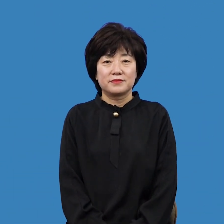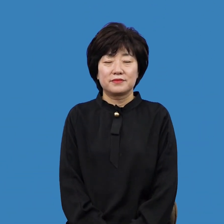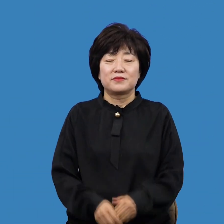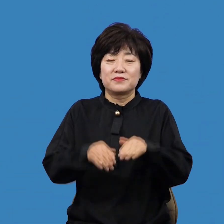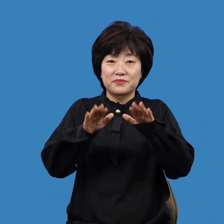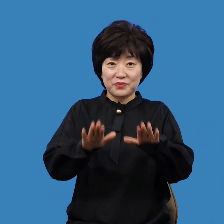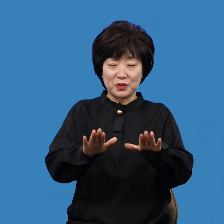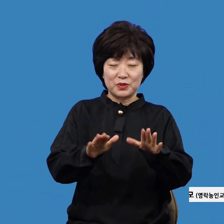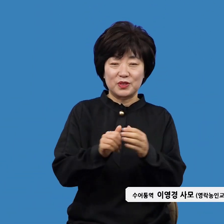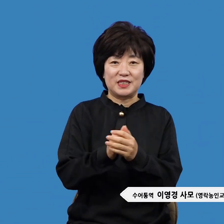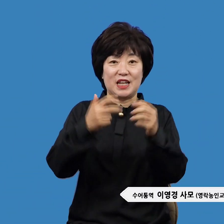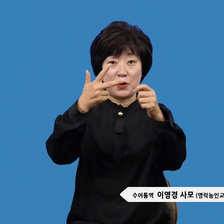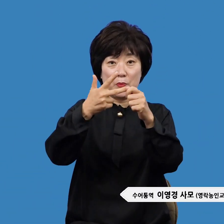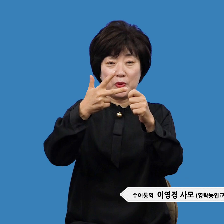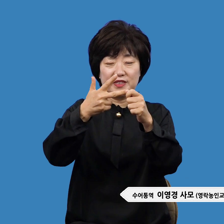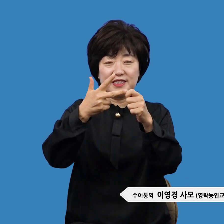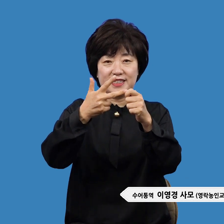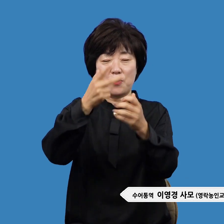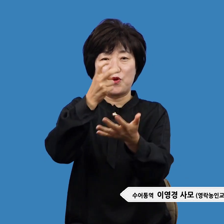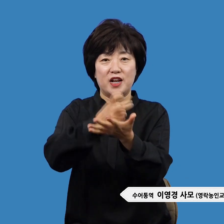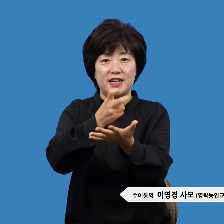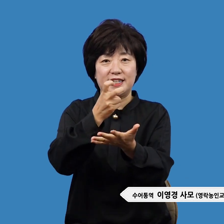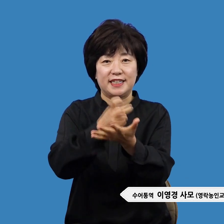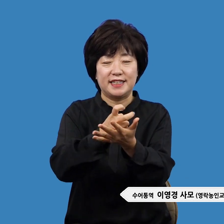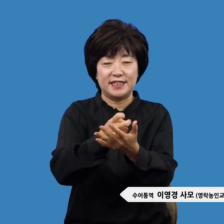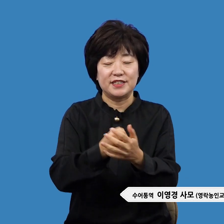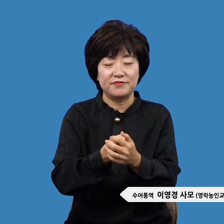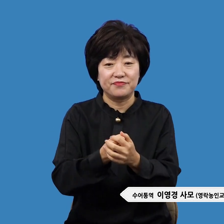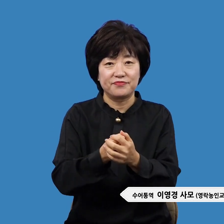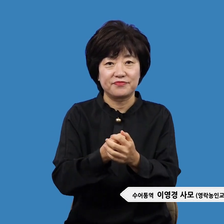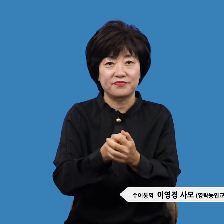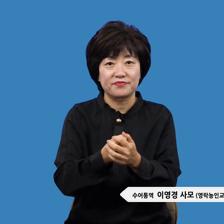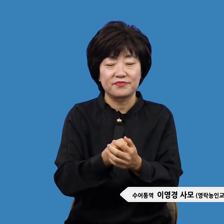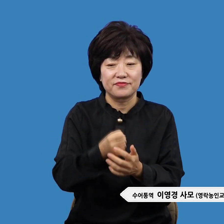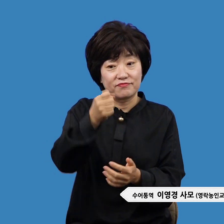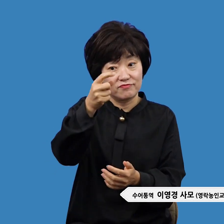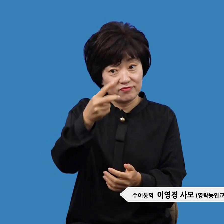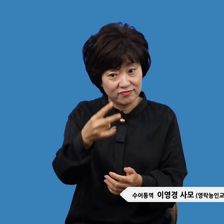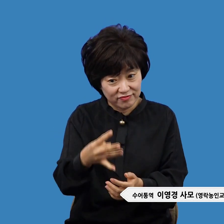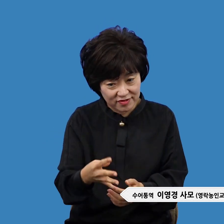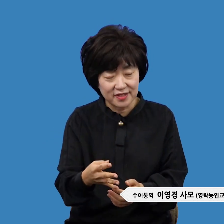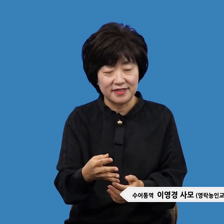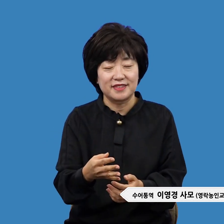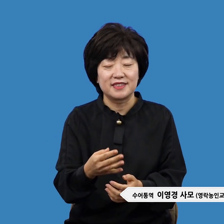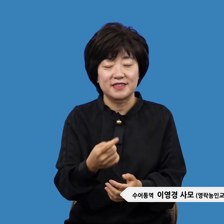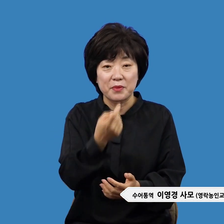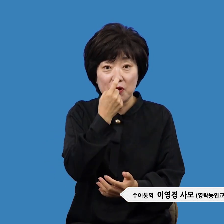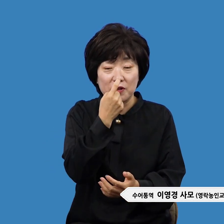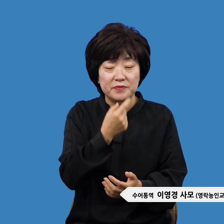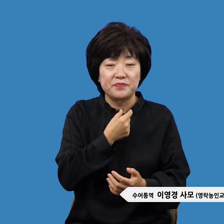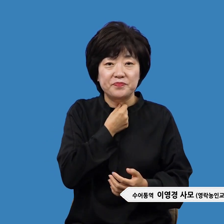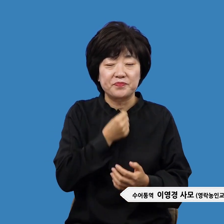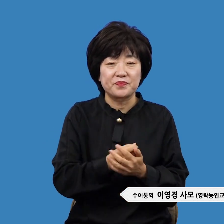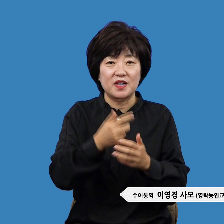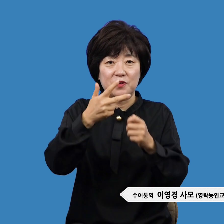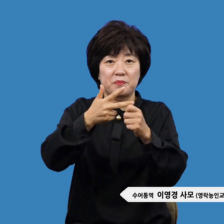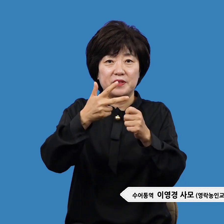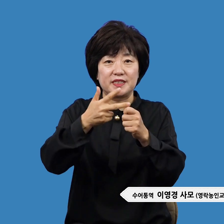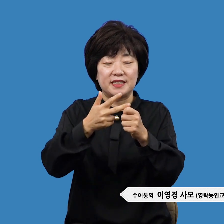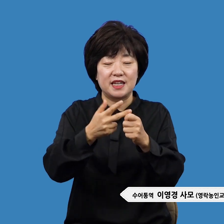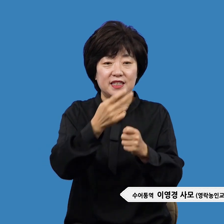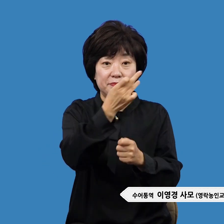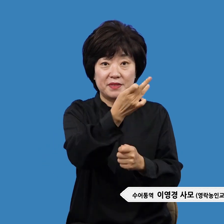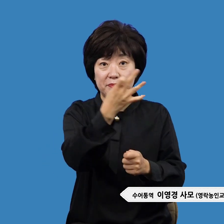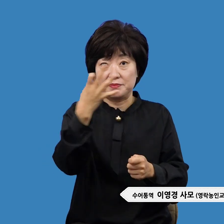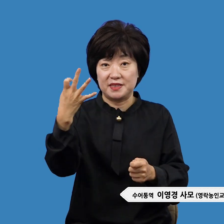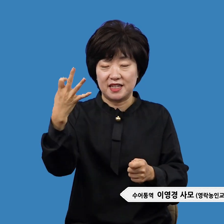자, 오늘은 이제 7번째 원리부터 한 서너 가지 원리들을 더 살펴보려고 합니다. 자, 7번째 원리는 13절 14절입니다. 우리 같이